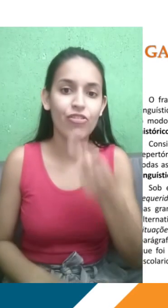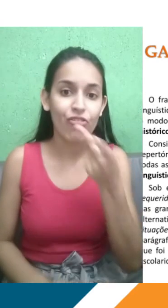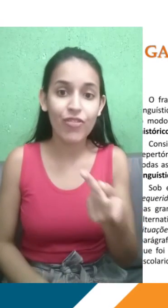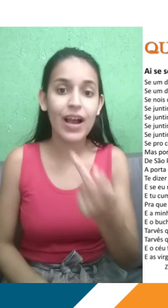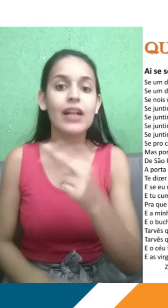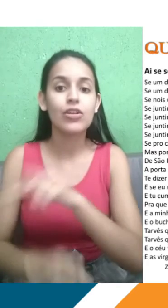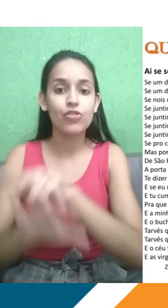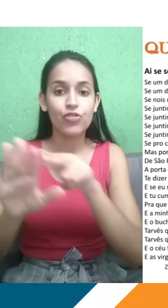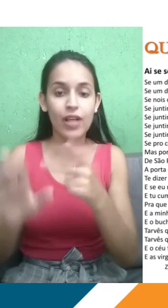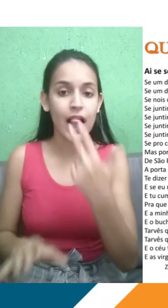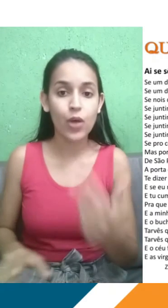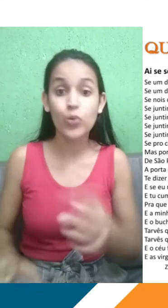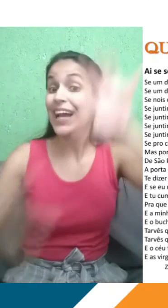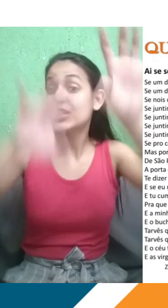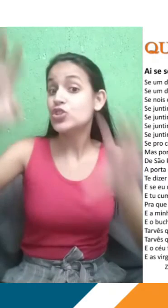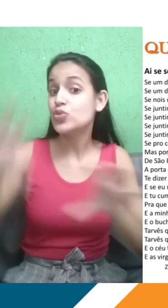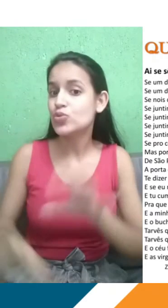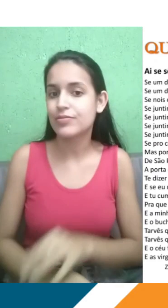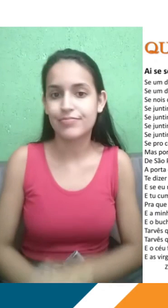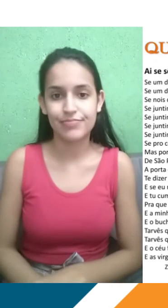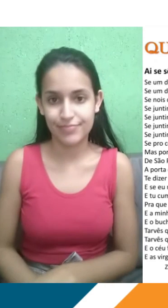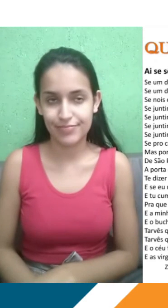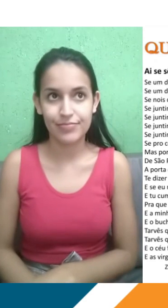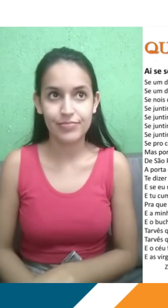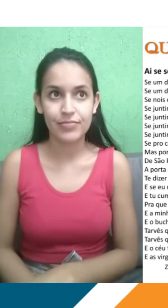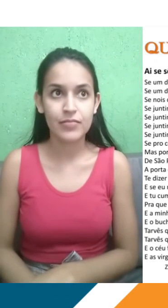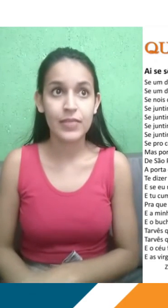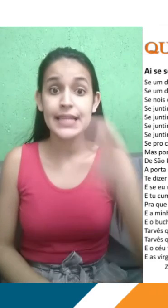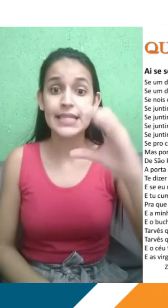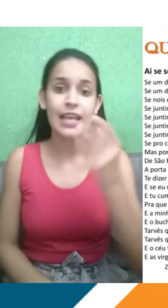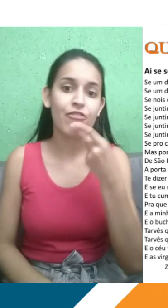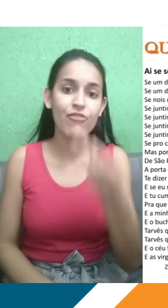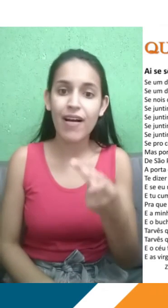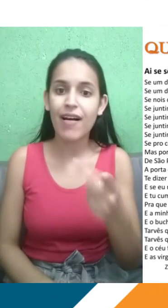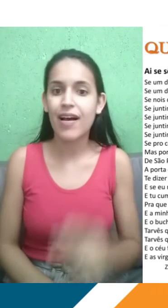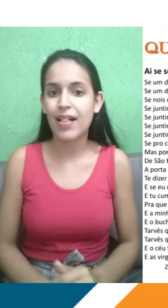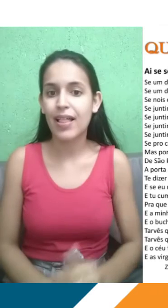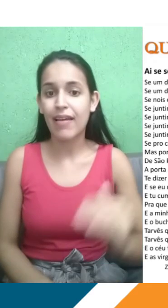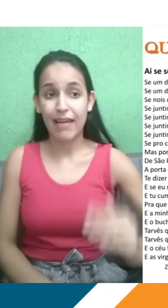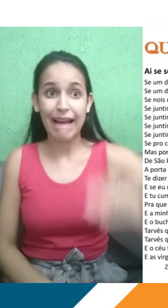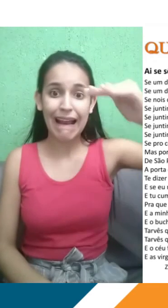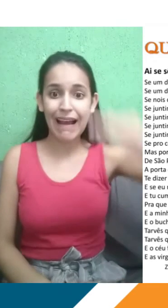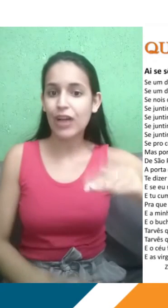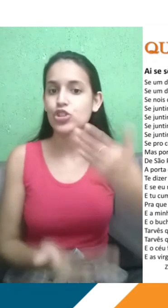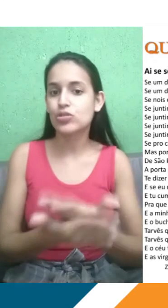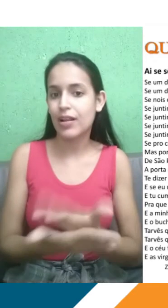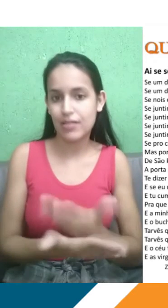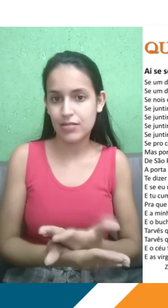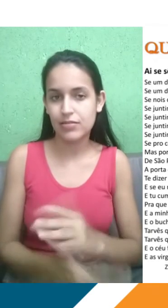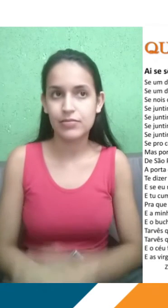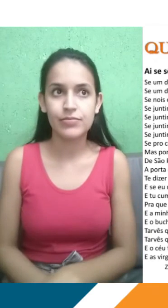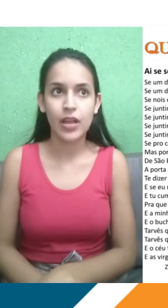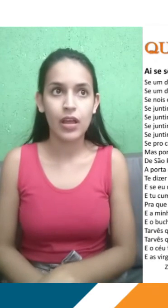pausar. Questão 3, Enem de 2015. Ai, se um dia nós dois se